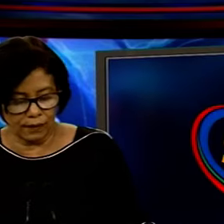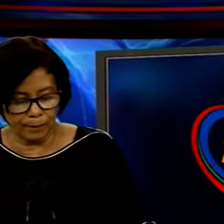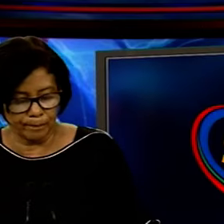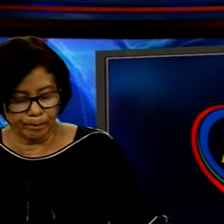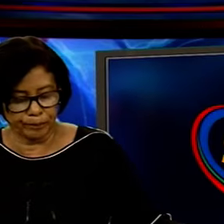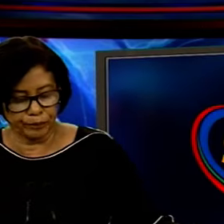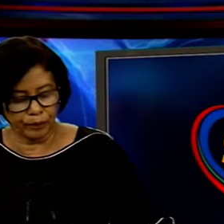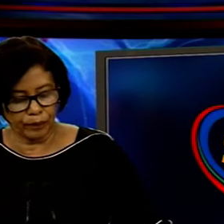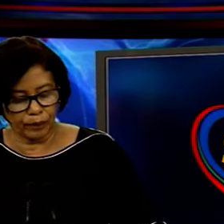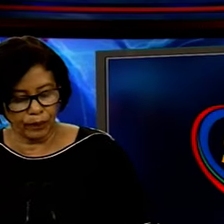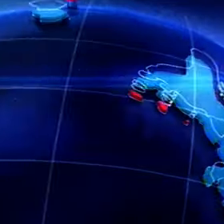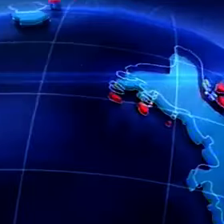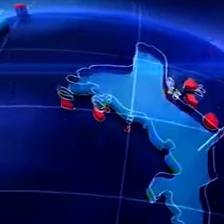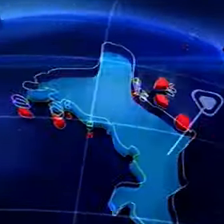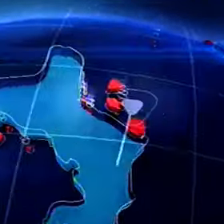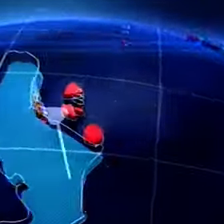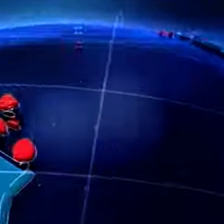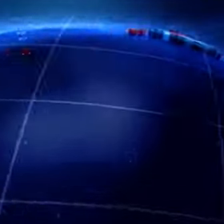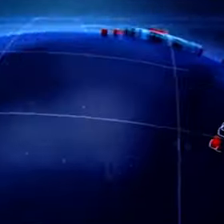santé.